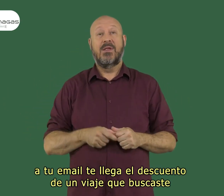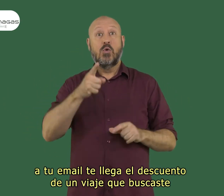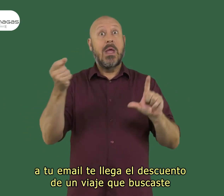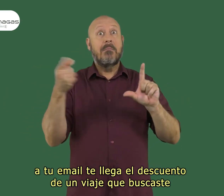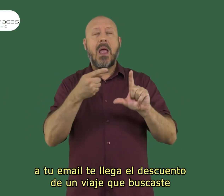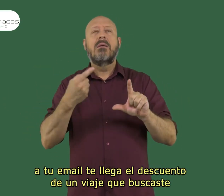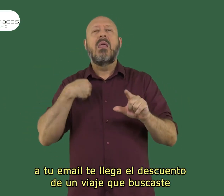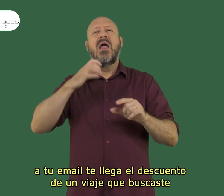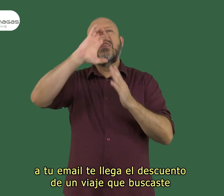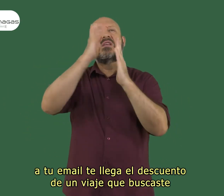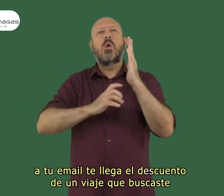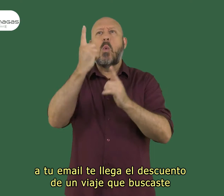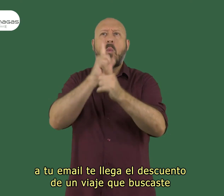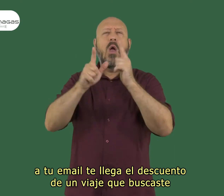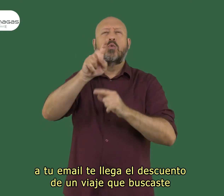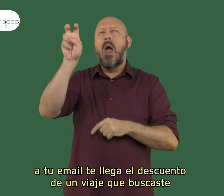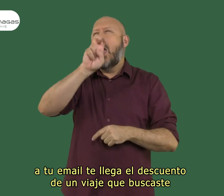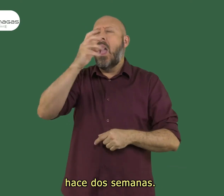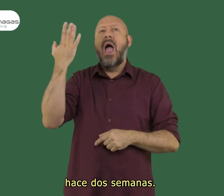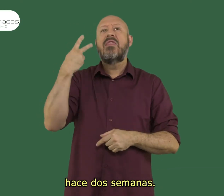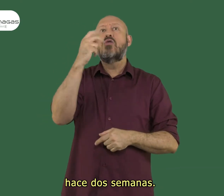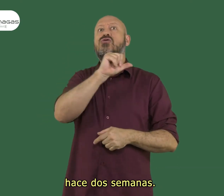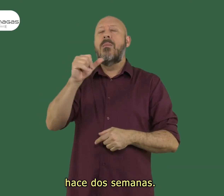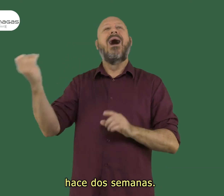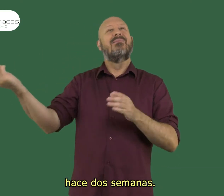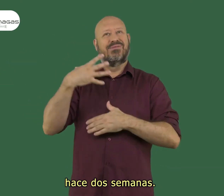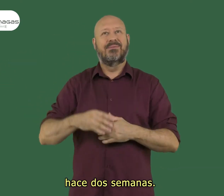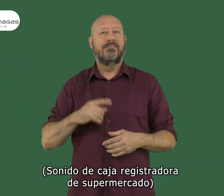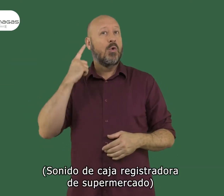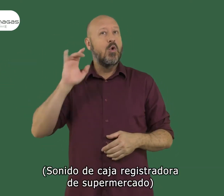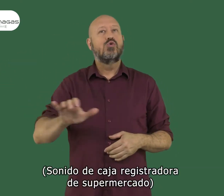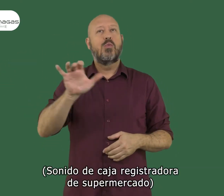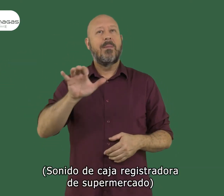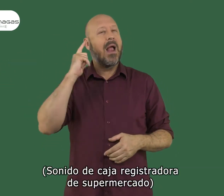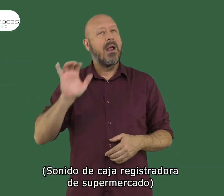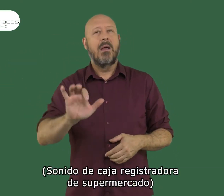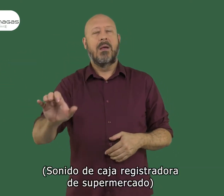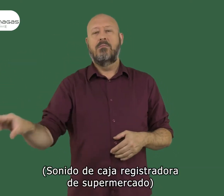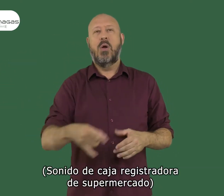A tu email te llega el descuento de un viaje que buscaste hace 2 semanas.